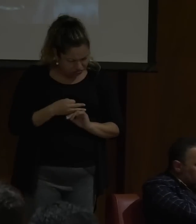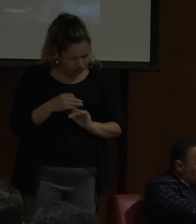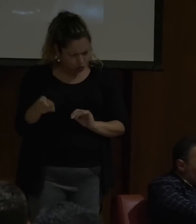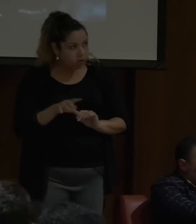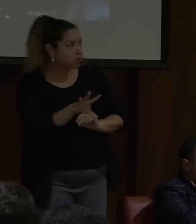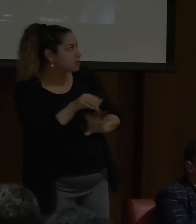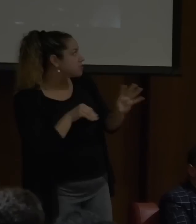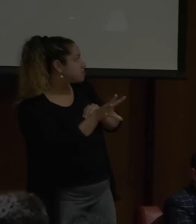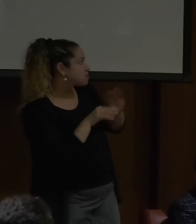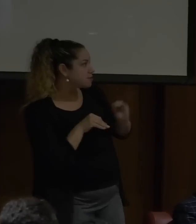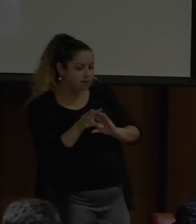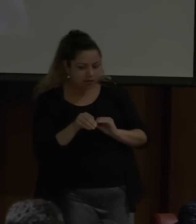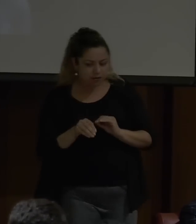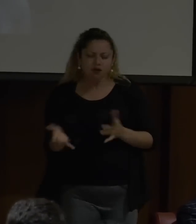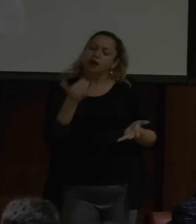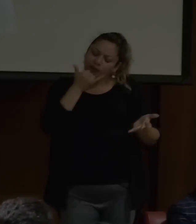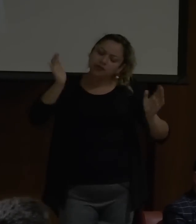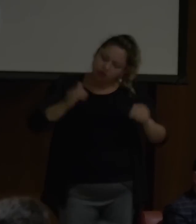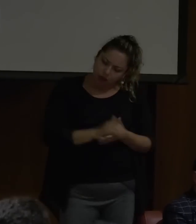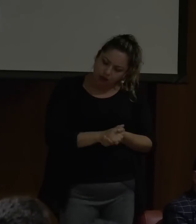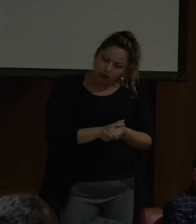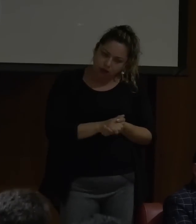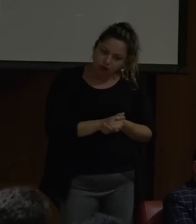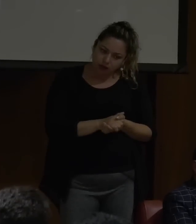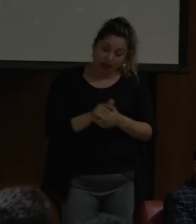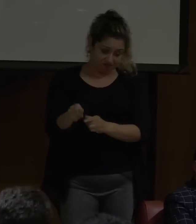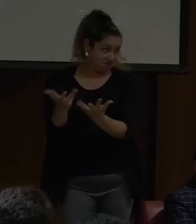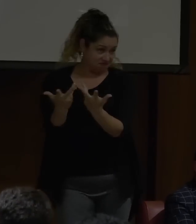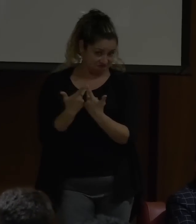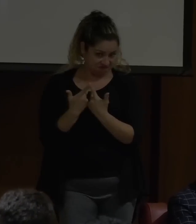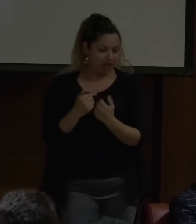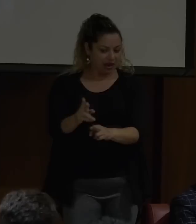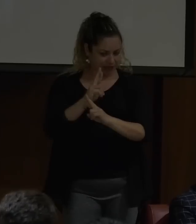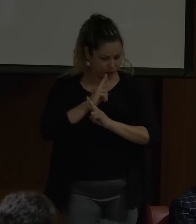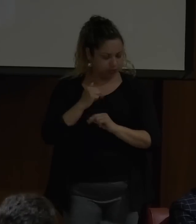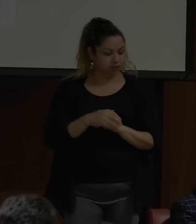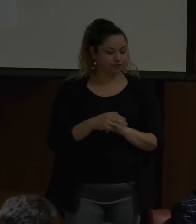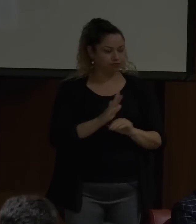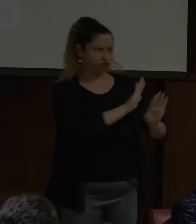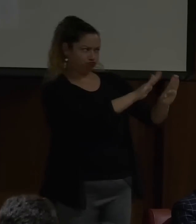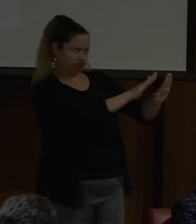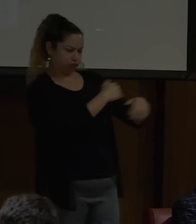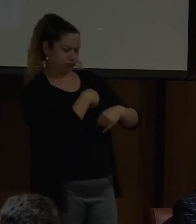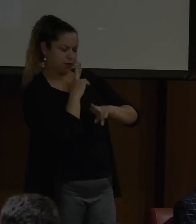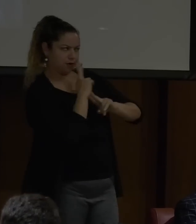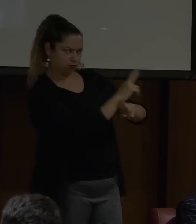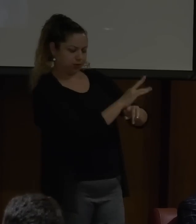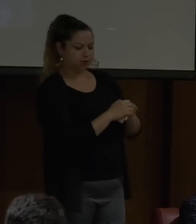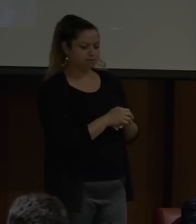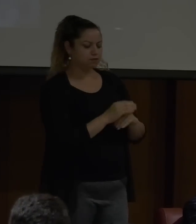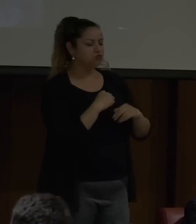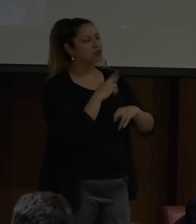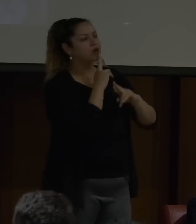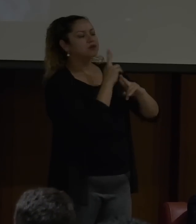que la melodía es esta. ¿Qué es lo que pasa ahí? Me dijo, le voy a contestar, hijo, le voy a contestar con